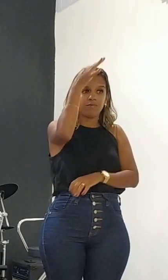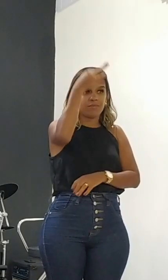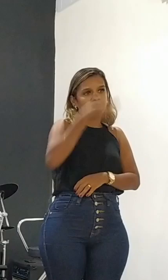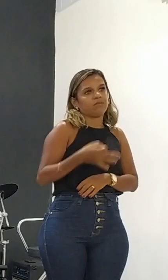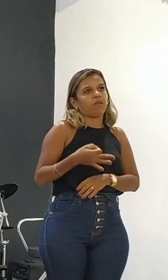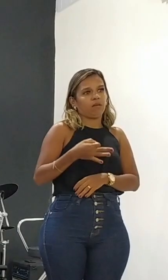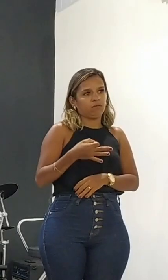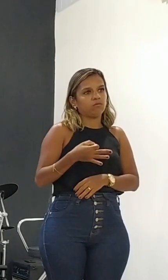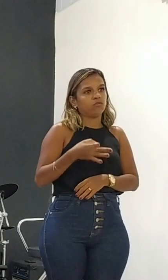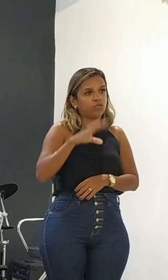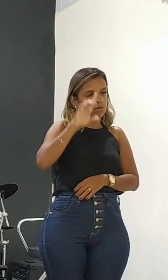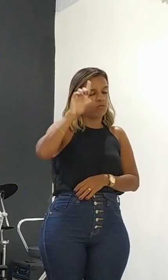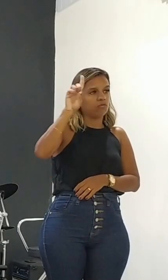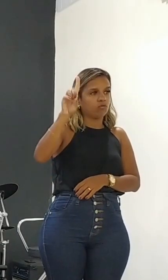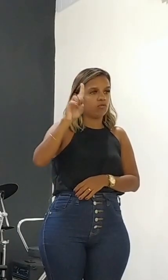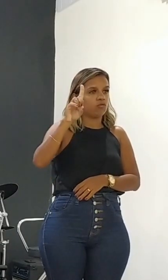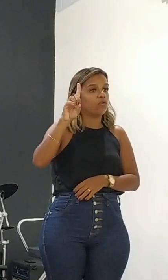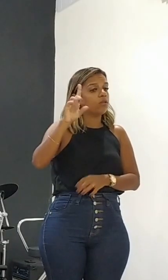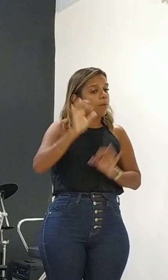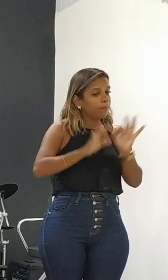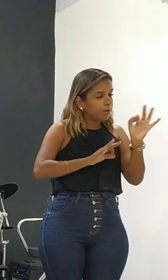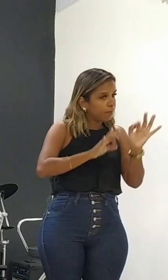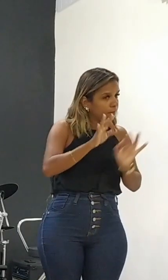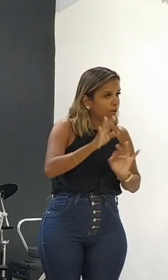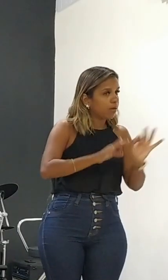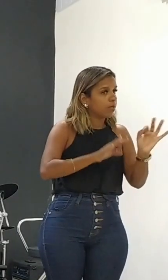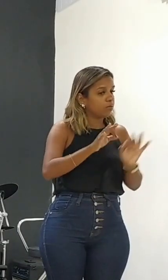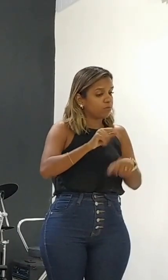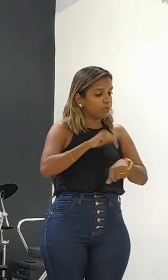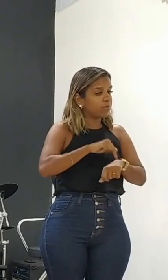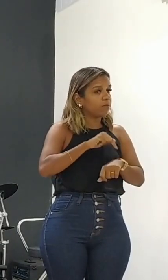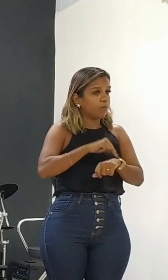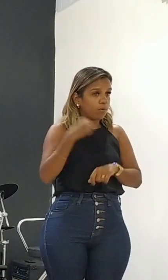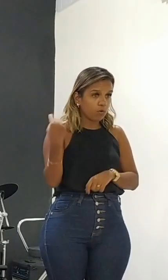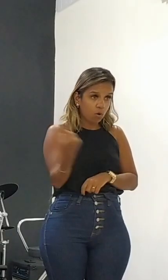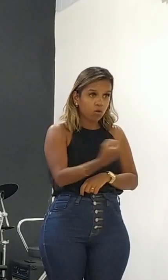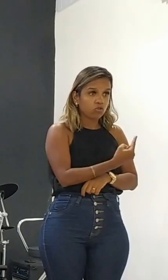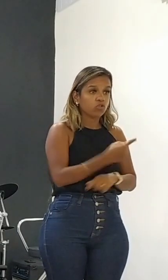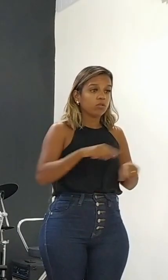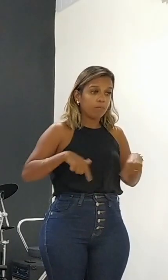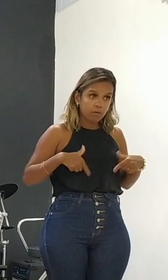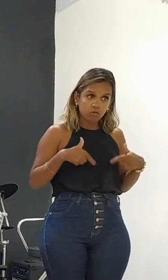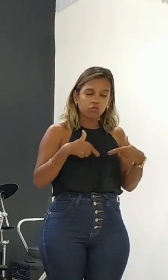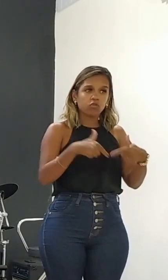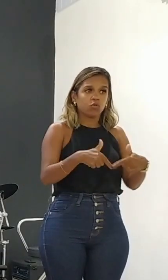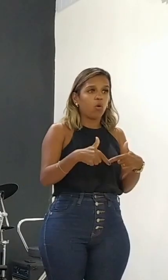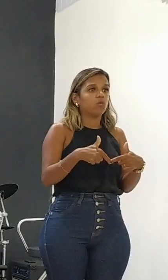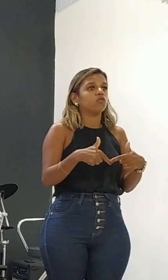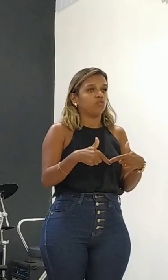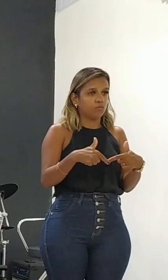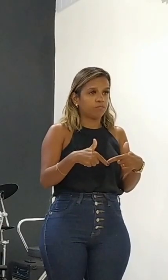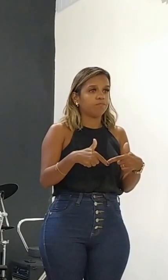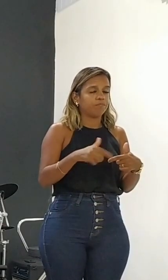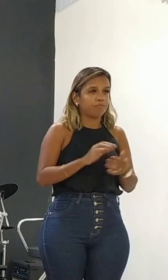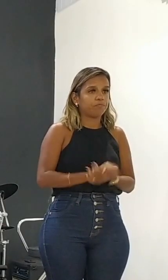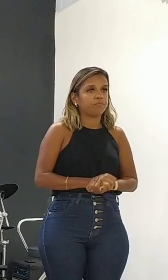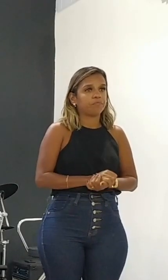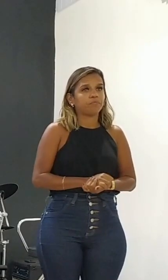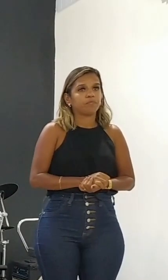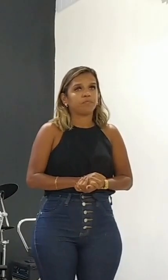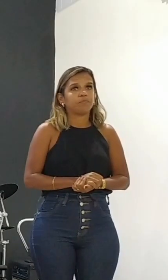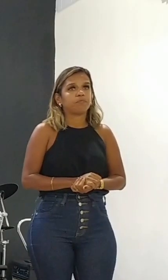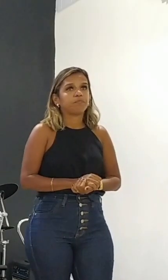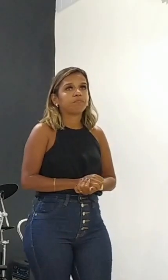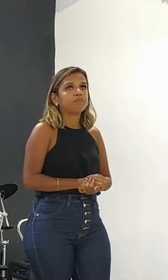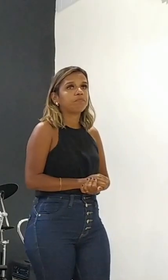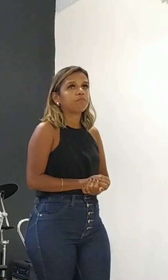Deus. E Deus está preparando esse tempo para nós. E nós também vamos nos levantar para edificar essa igreja.